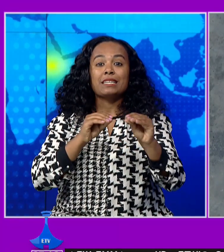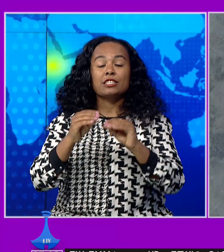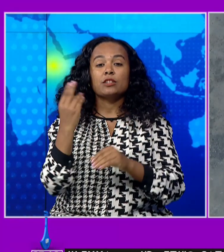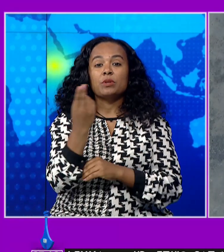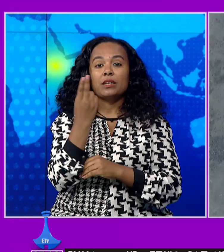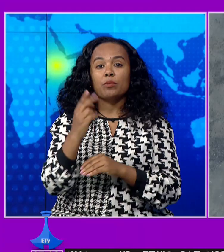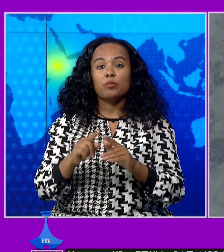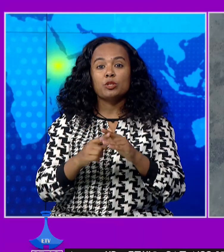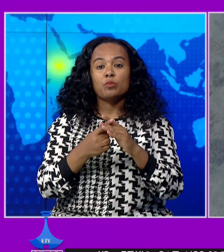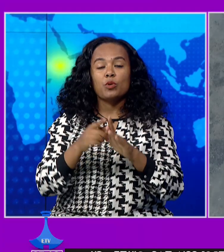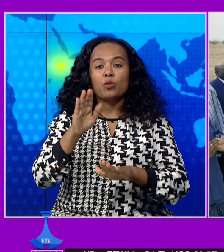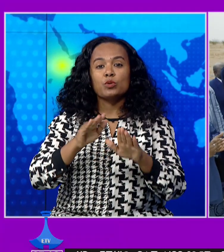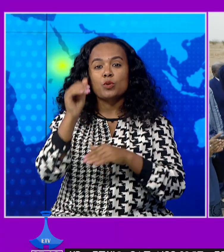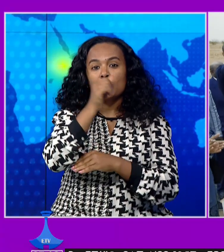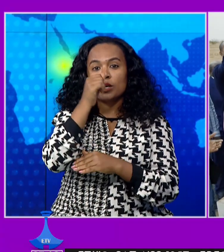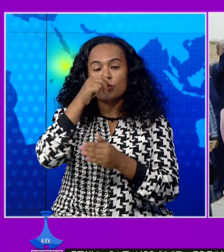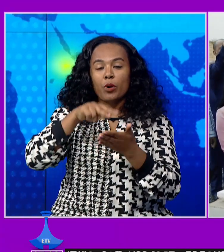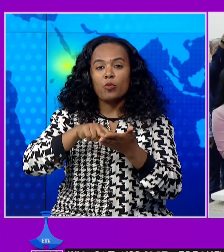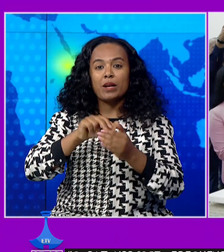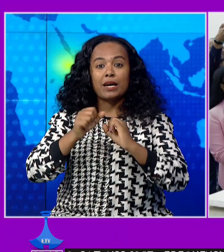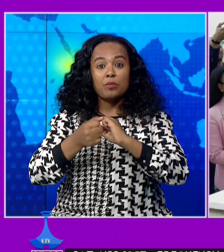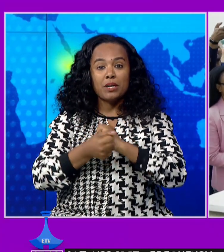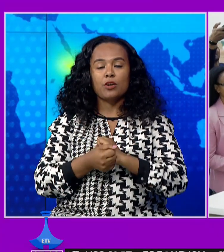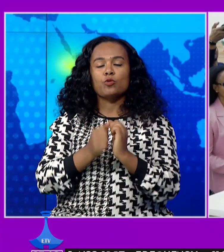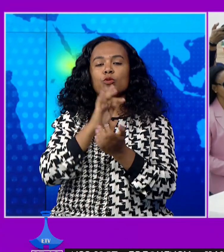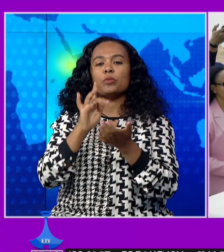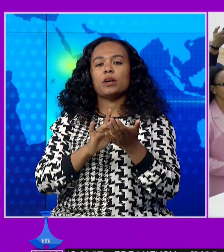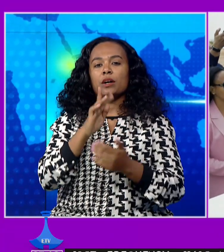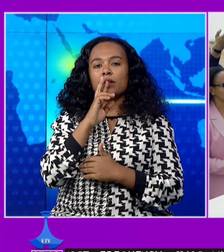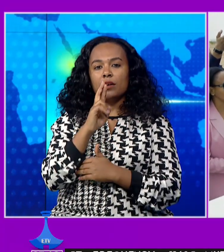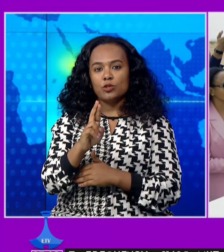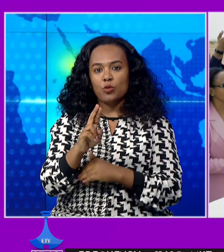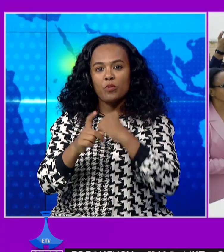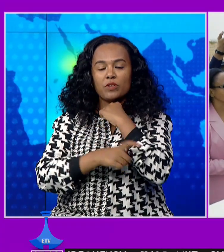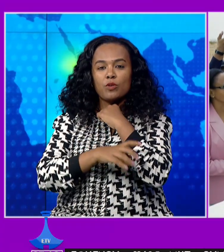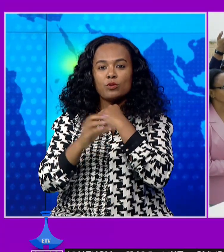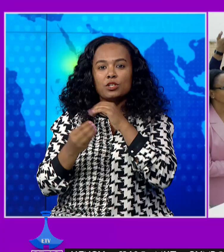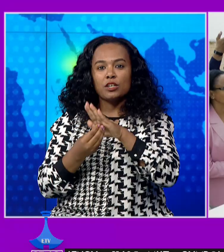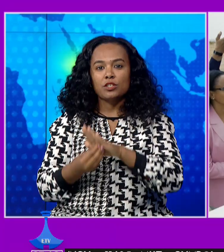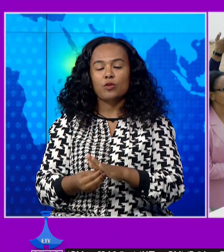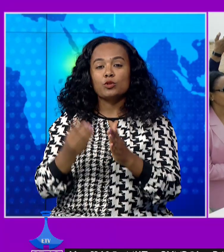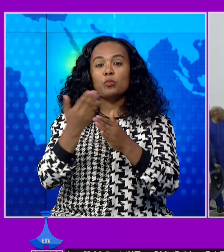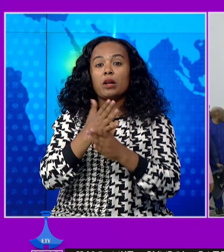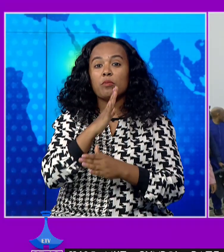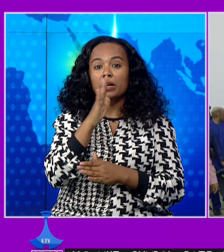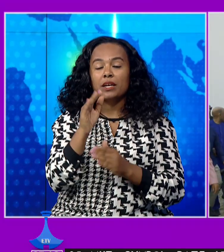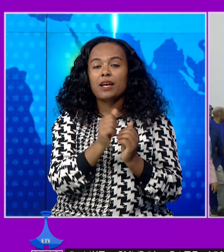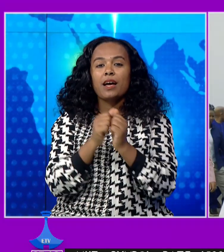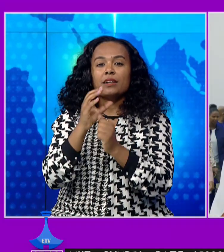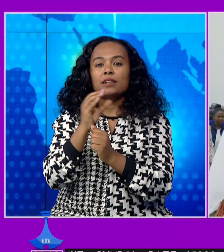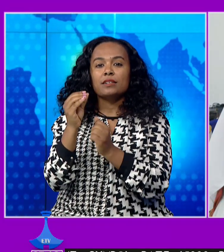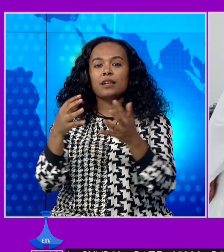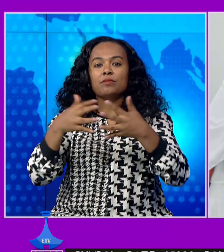የሚደረገው ጉዞም የኢትዮጵያን ቁመና ከሚቀይሩ አሻራዎች መካከል ነው። በፈተናዎችና ጫናዎች ባለመበገር የአንድነትና